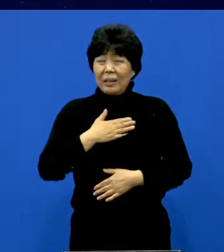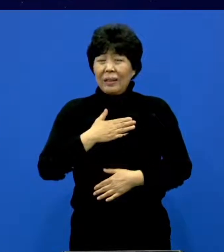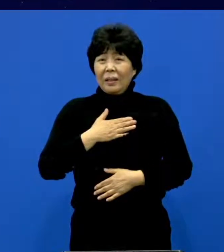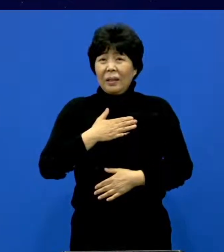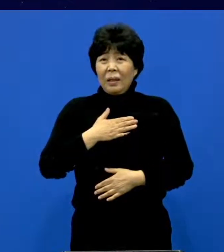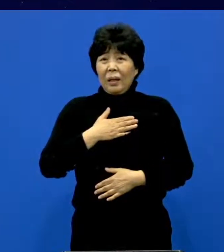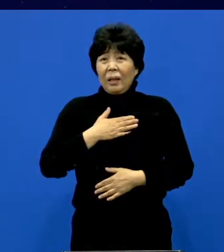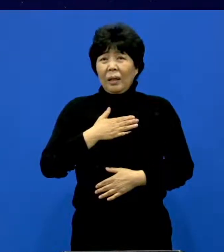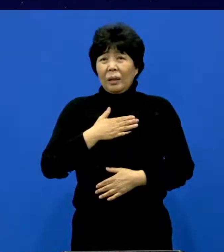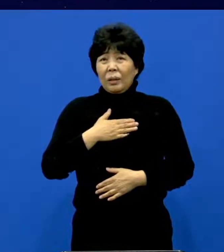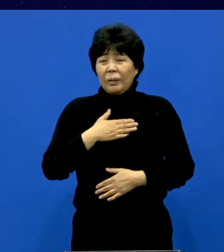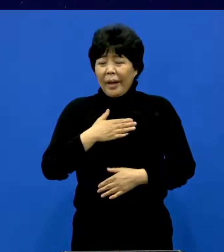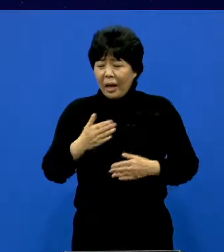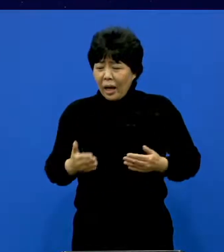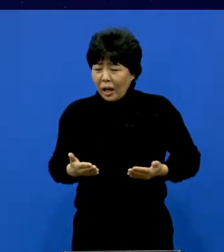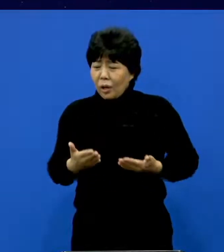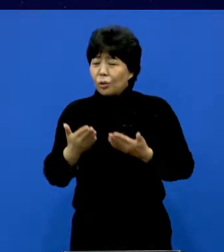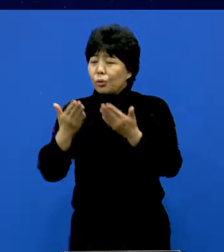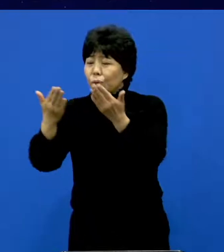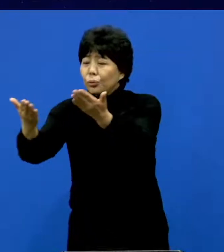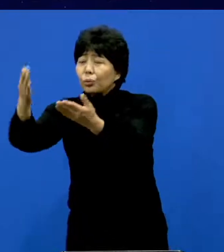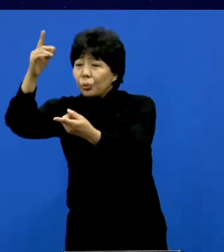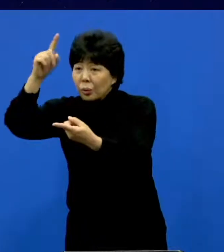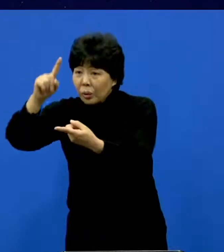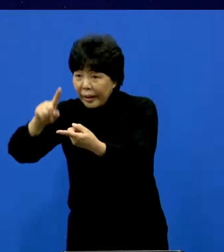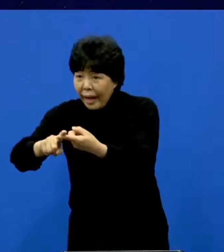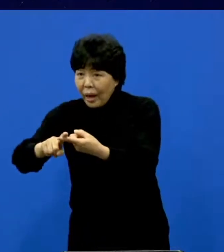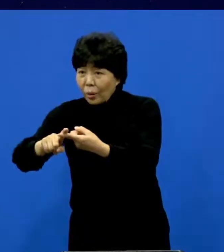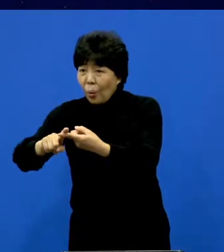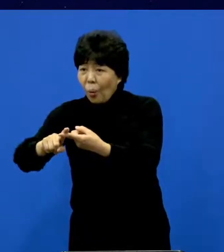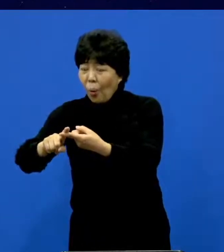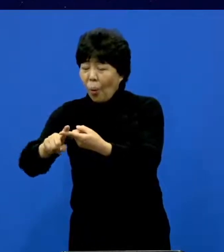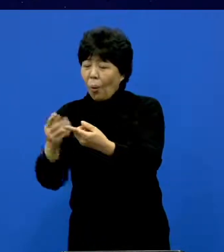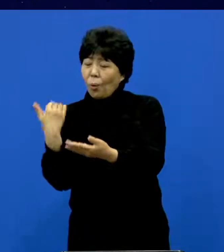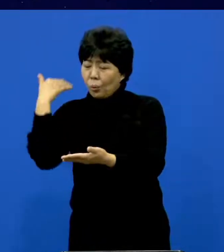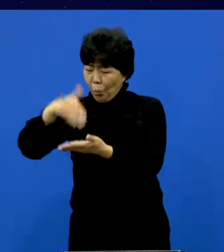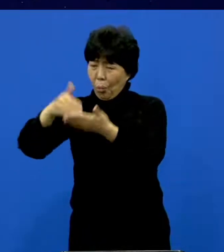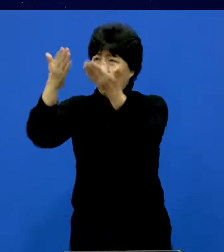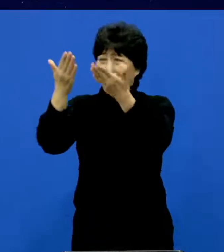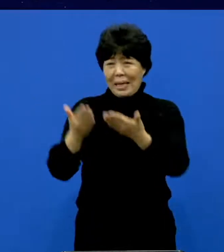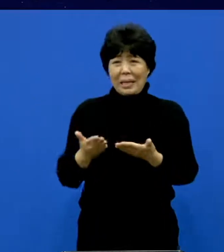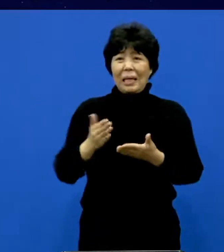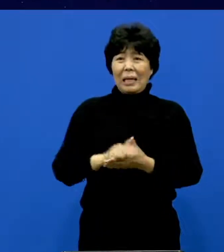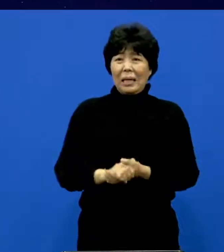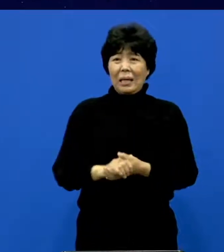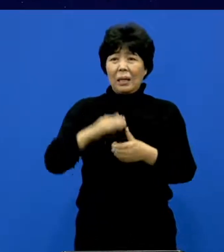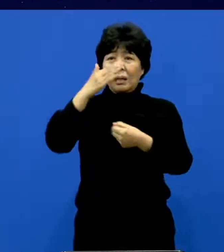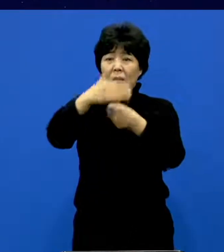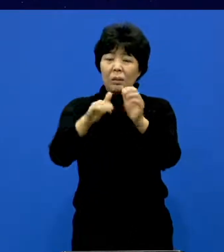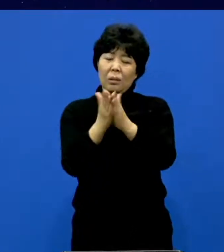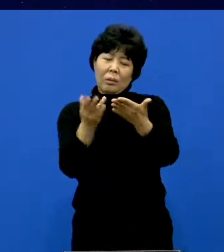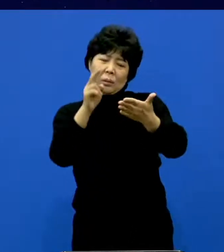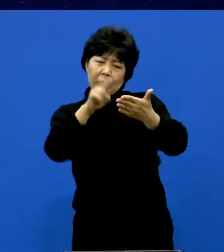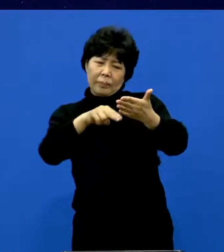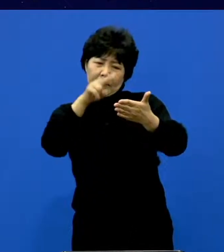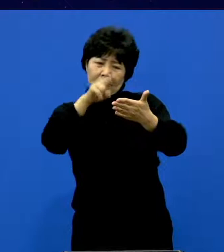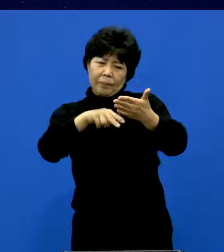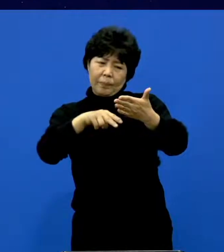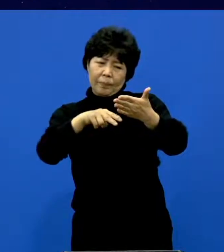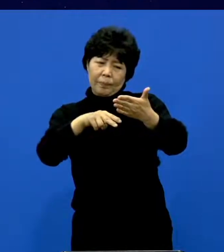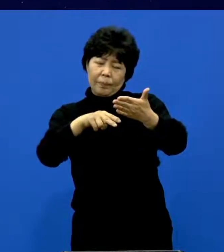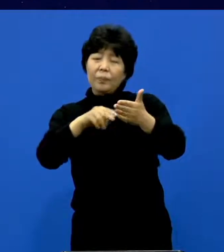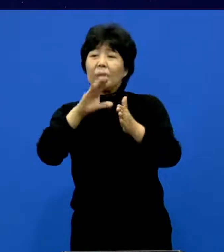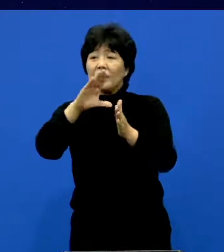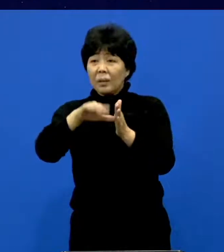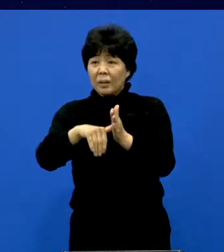원리입니다. 원리가 굉장히 중요합니다. 여러분, 우리가 성경을 계속 읽고 말씀을 들을 때 우리에게 굉장히 강화되는